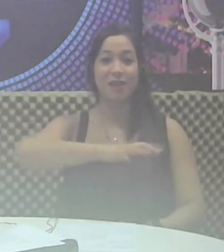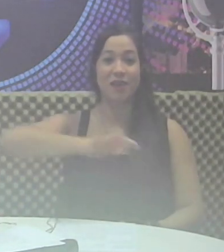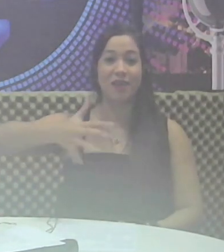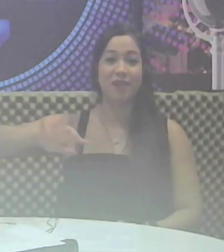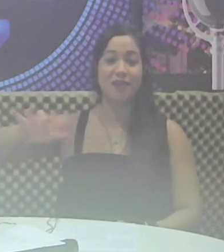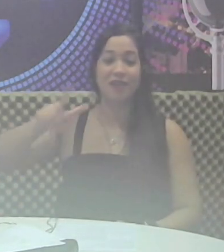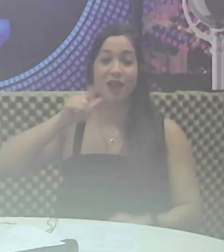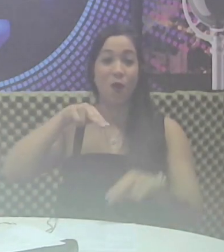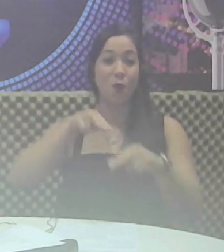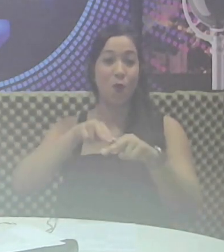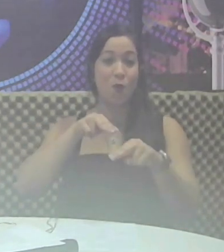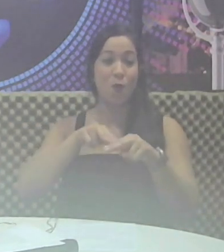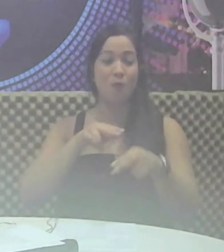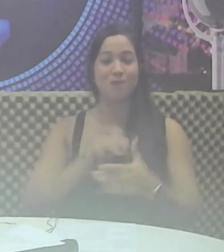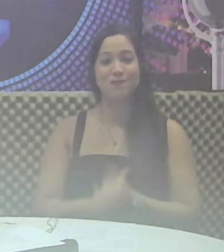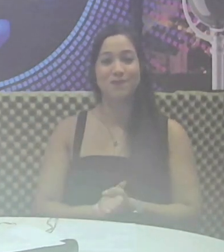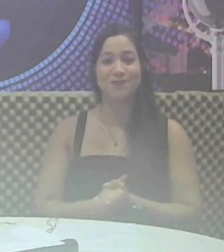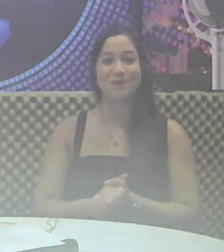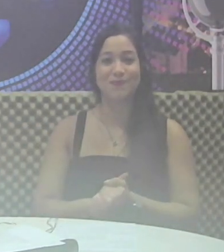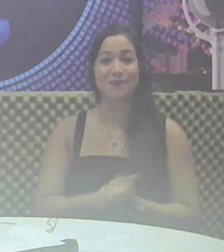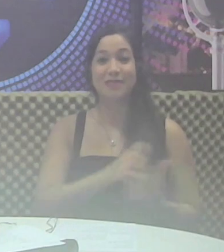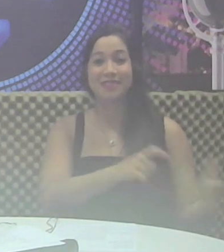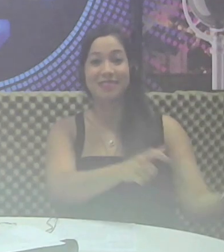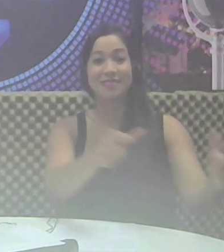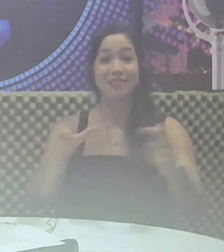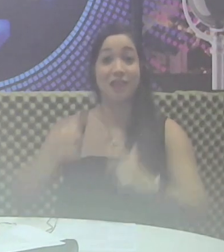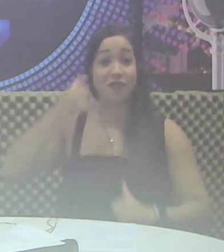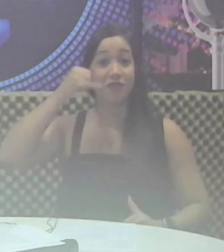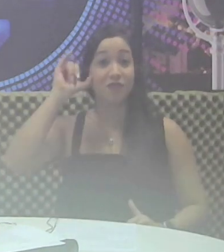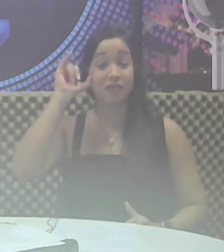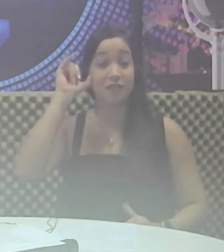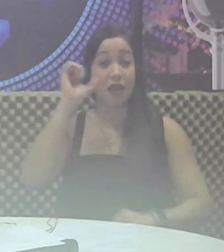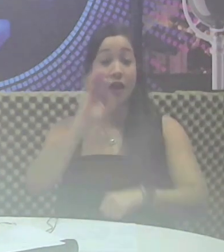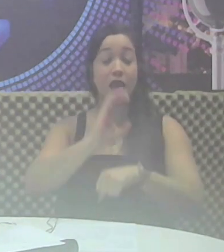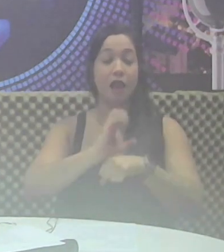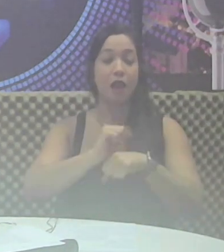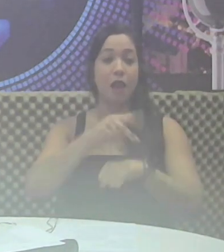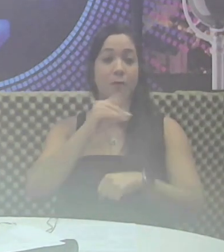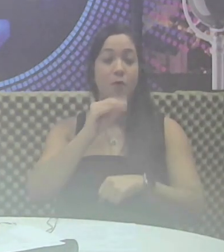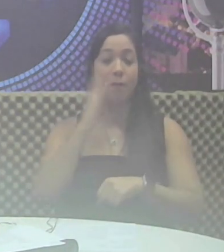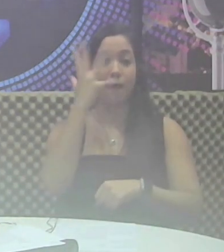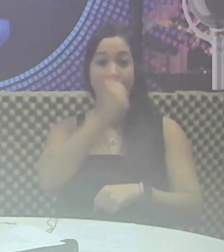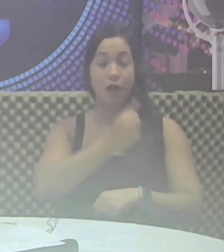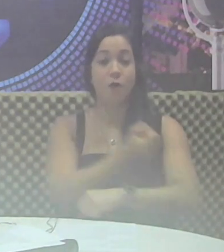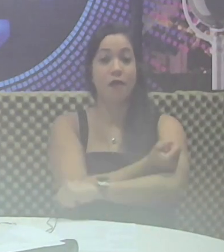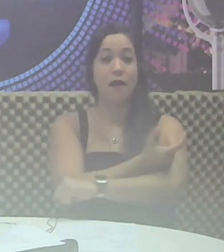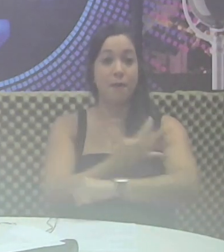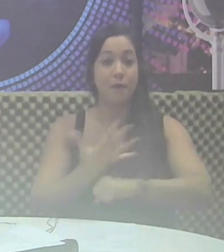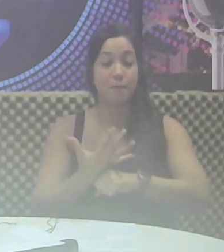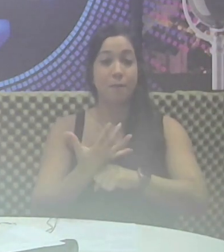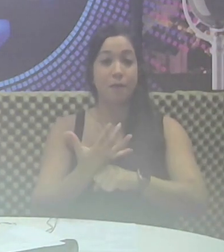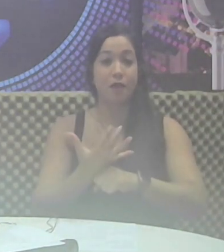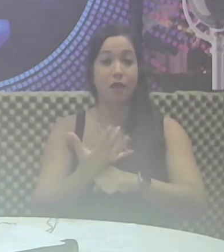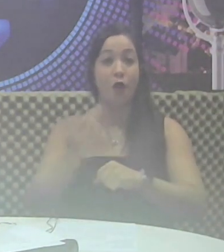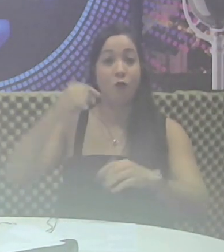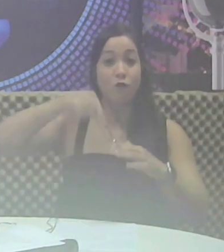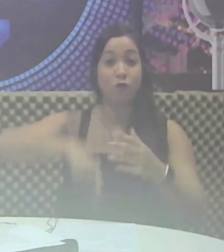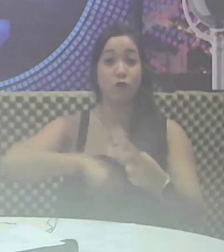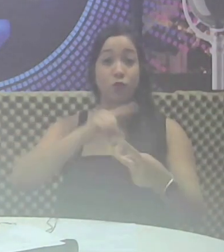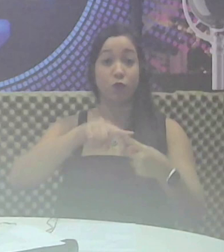rio Uberabinha. As regiões das fazendas Campo Belo, Capim Branco, e Passagem Funda 1 e